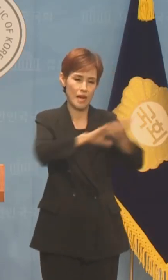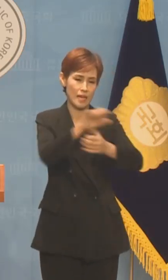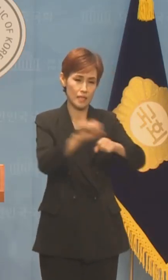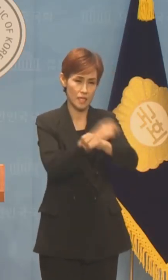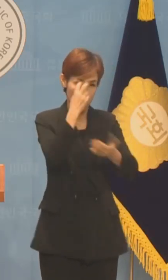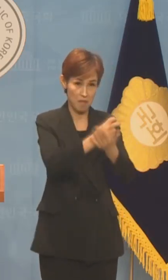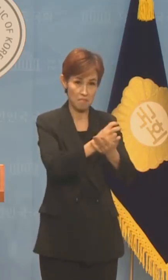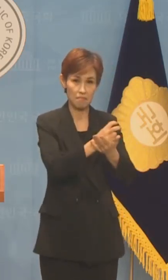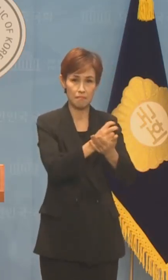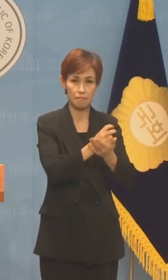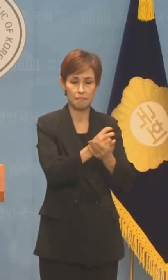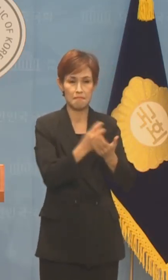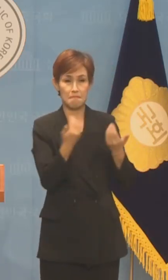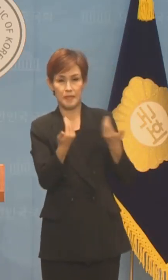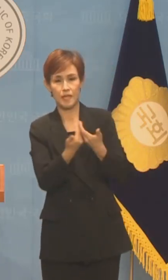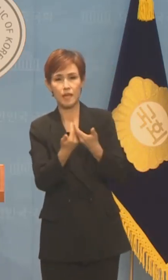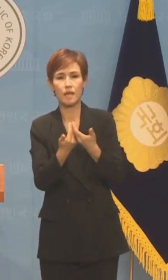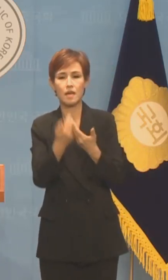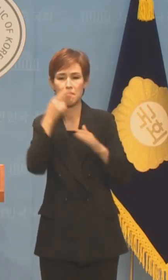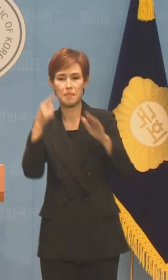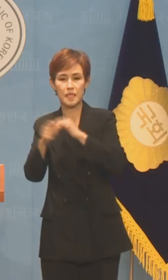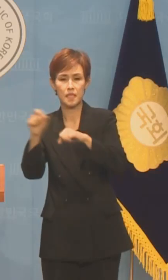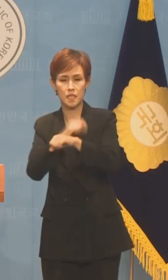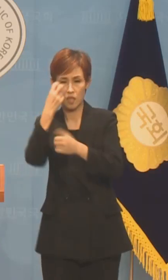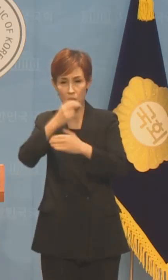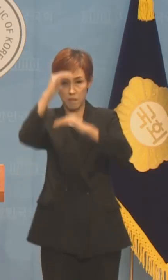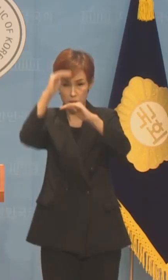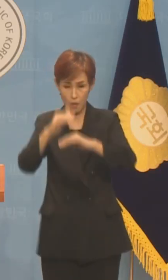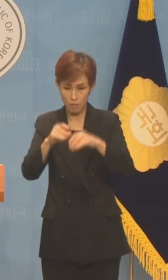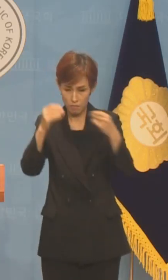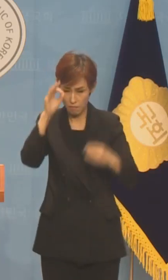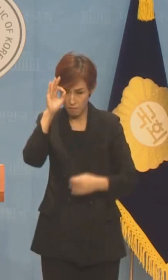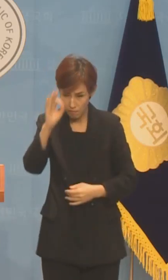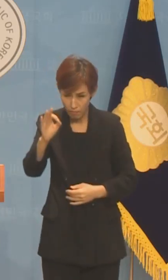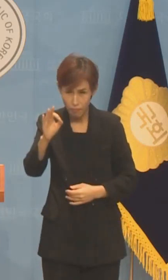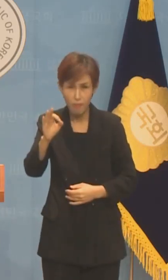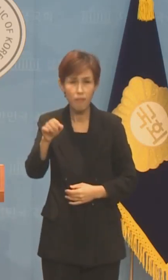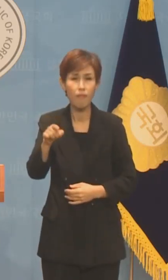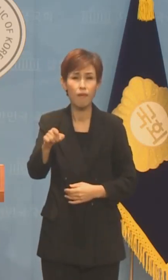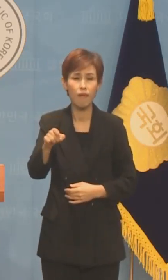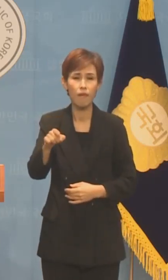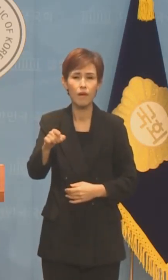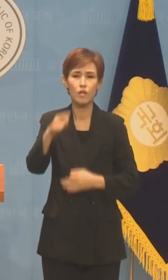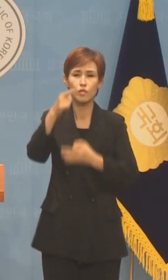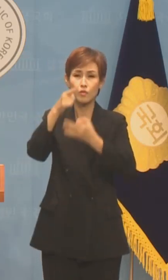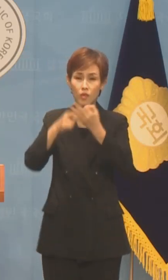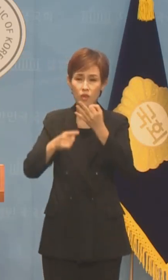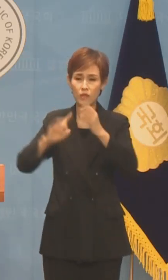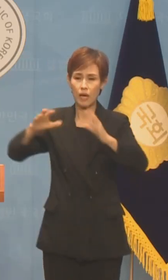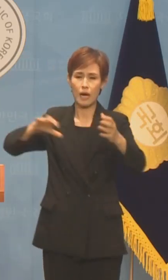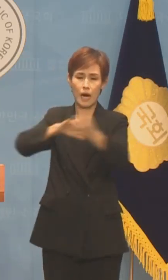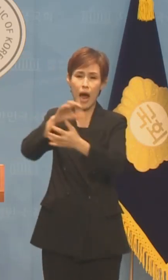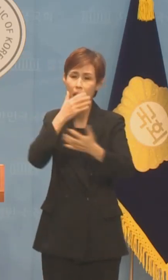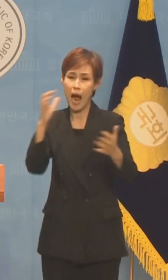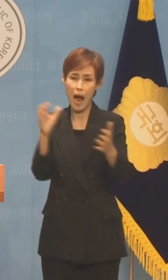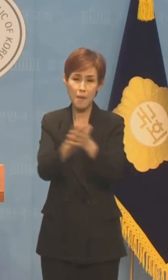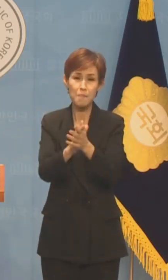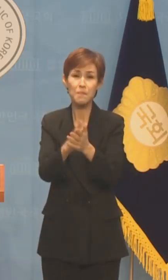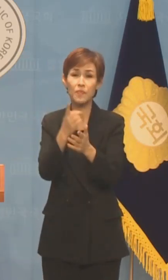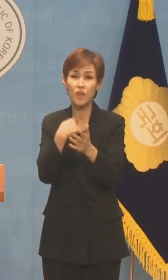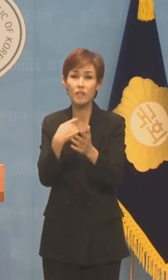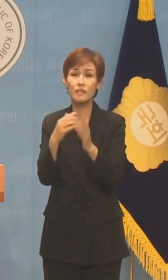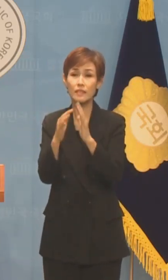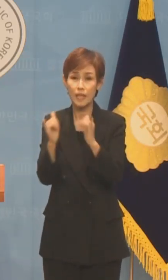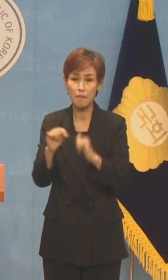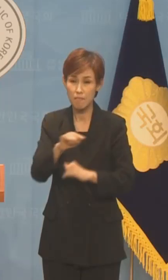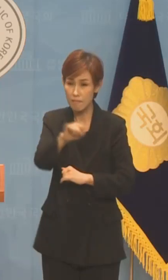맞서 국민의힘이 발의한 계엄 특검의 내용을 뜯어보면 윤석열의 내란 동조한